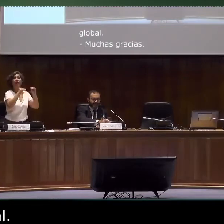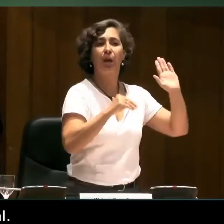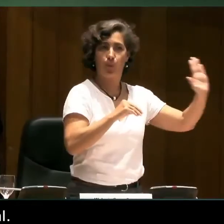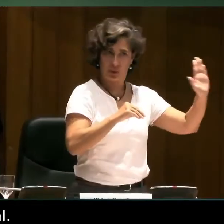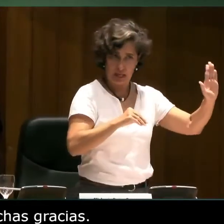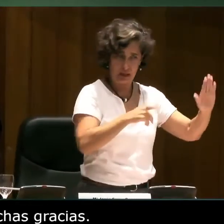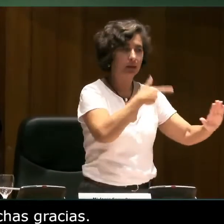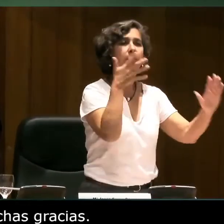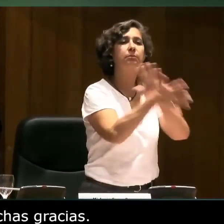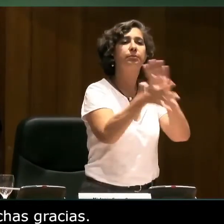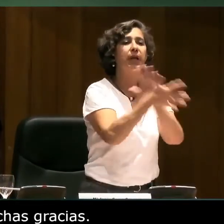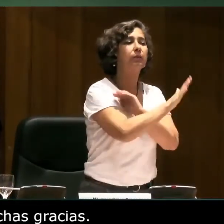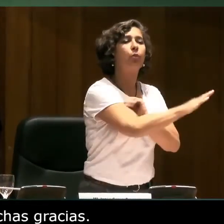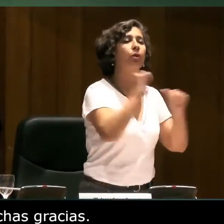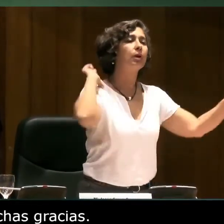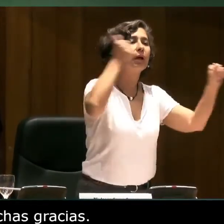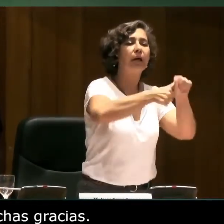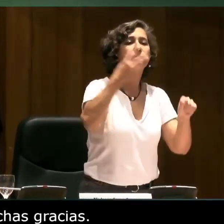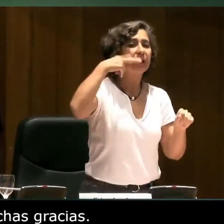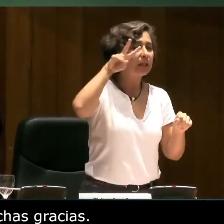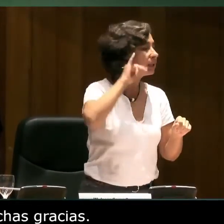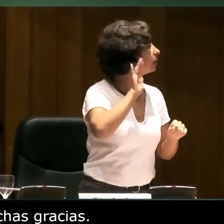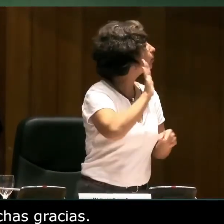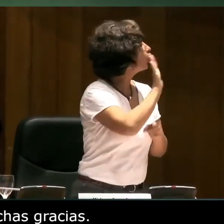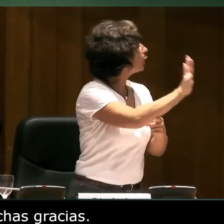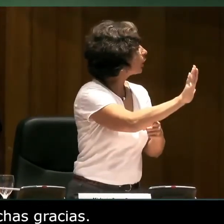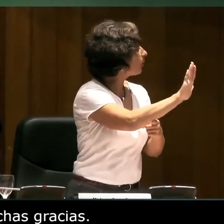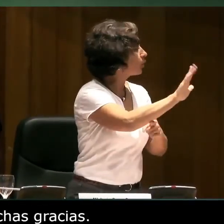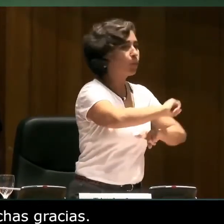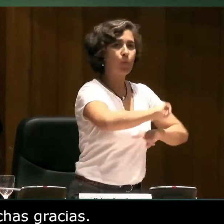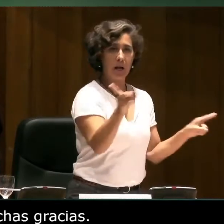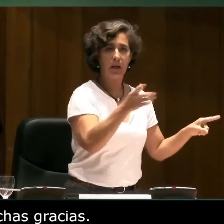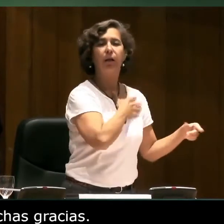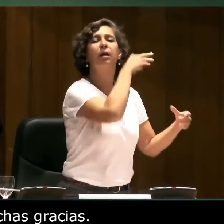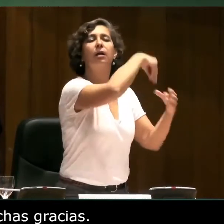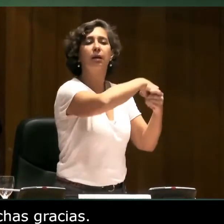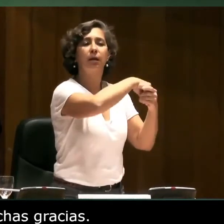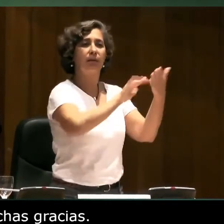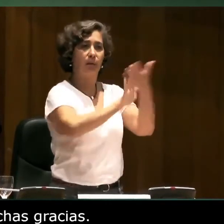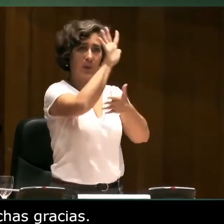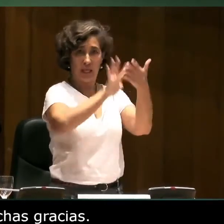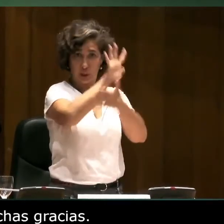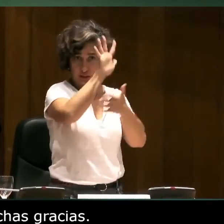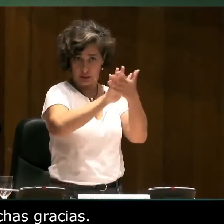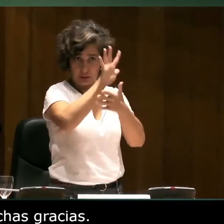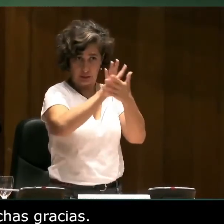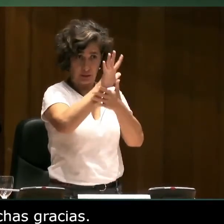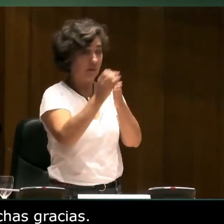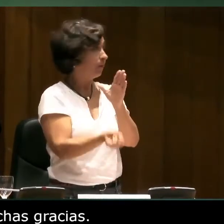con discapacidad auditiva y con sordoceguera en Andalucía. Experiencias y